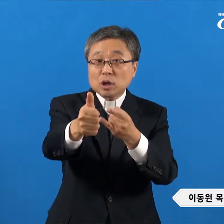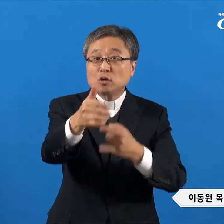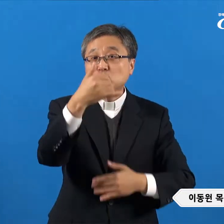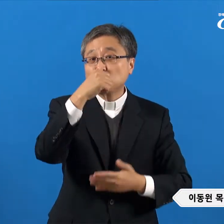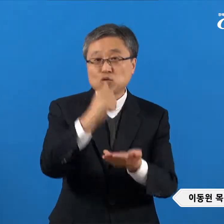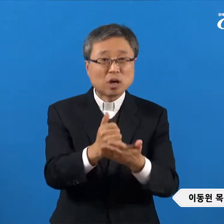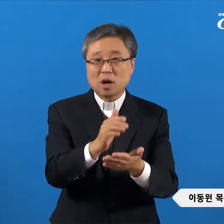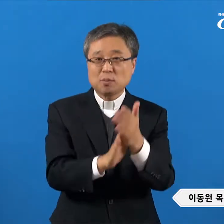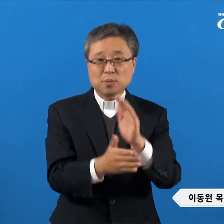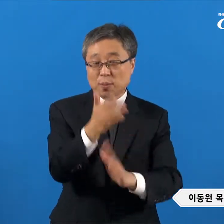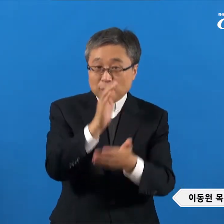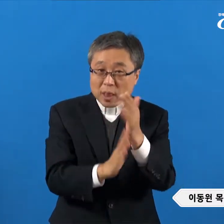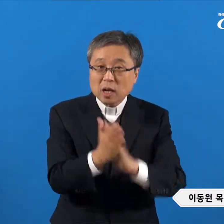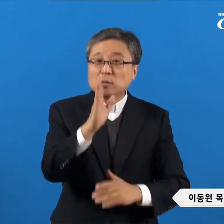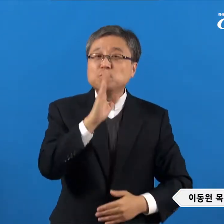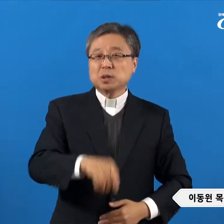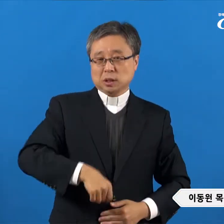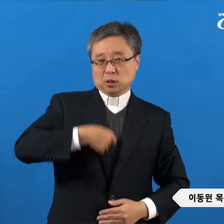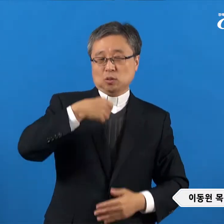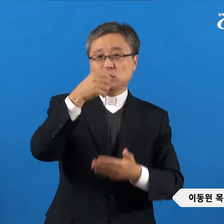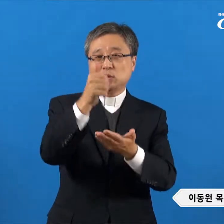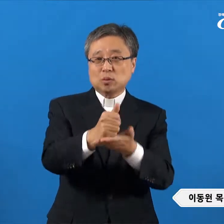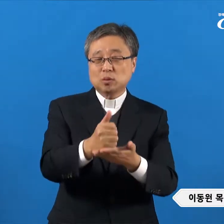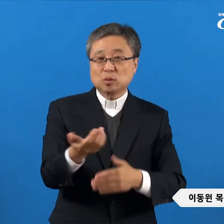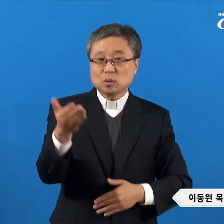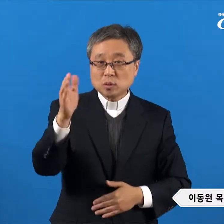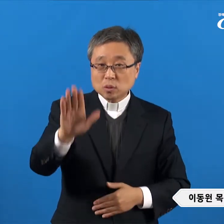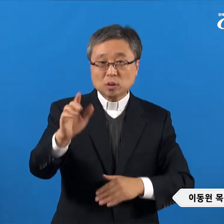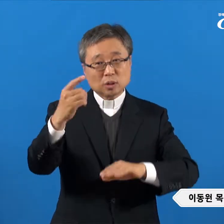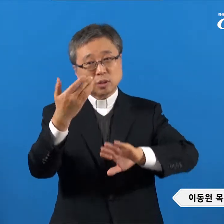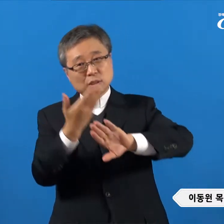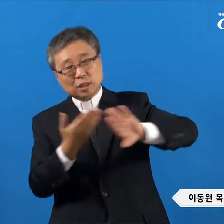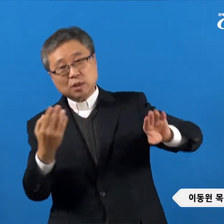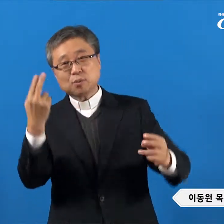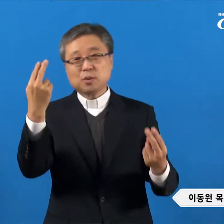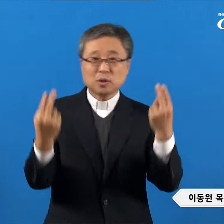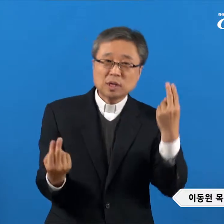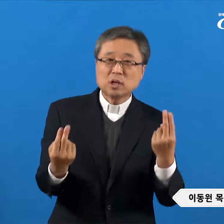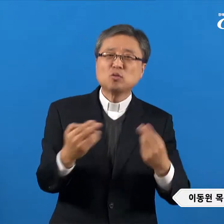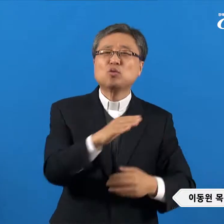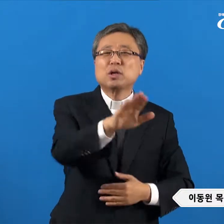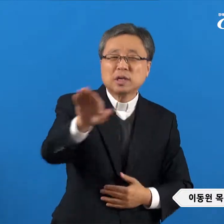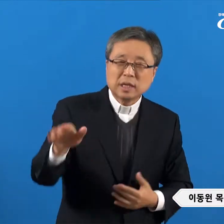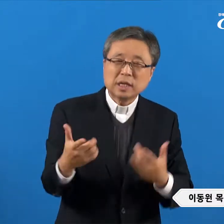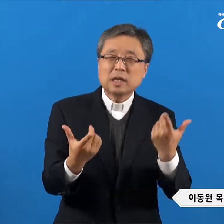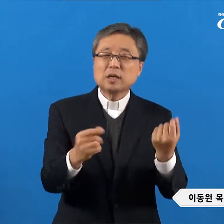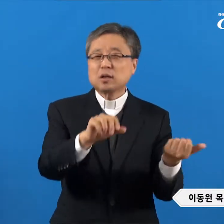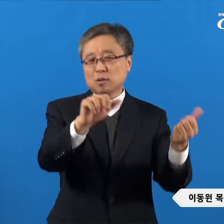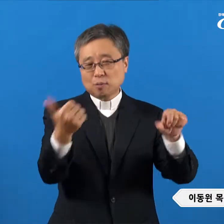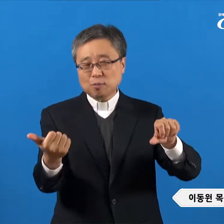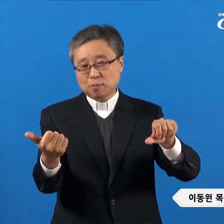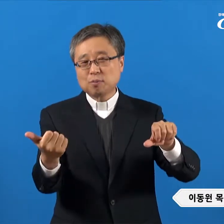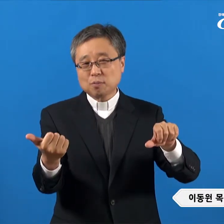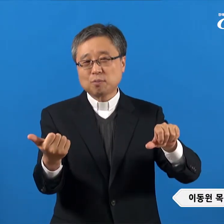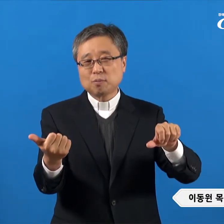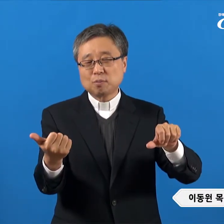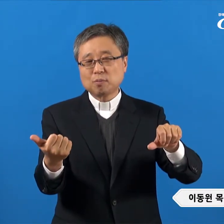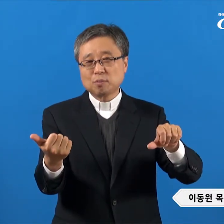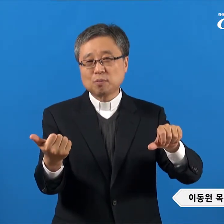없었다고. 그분은 의로운 분이라고. 근데 상대적으로 우리는 이렇게 죽어